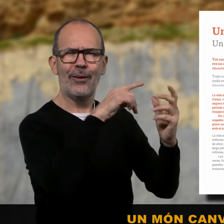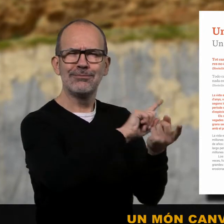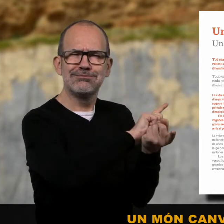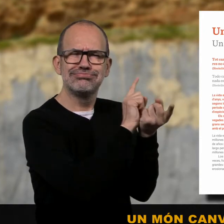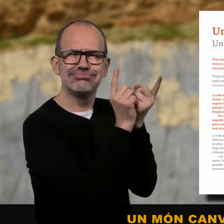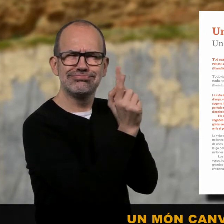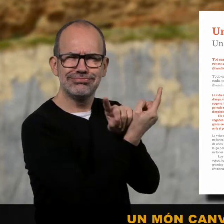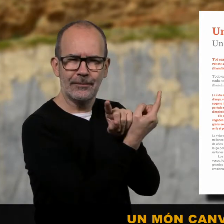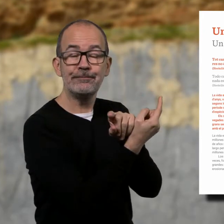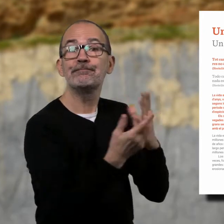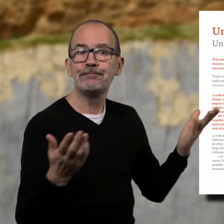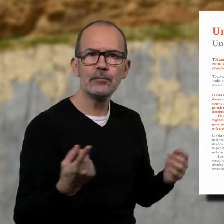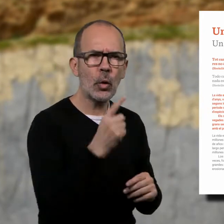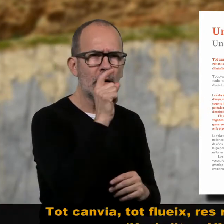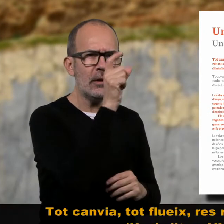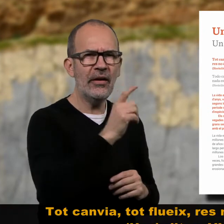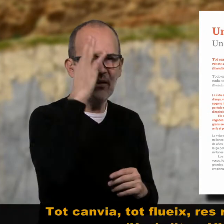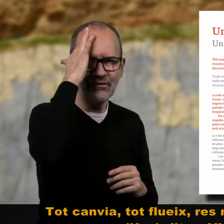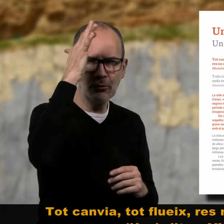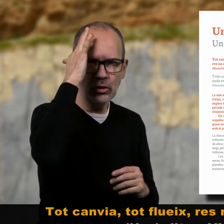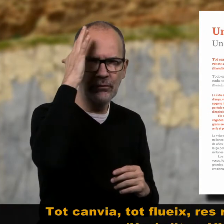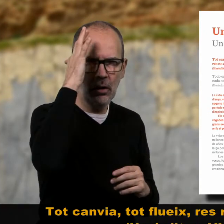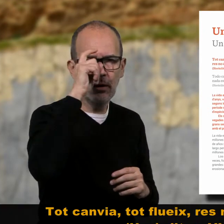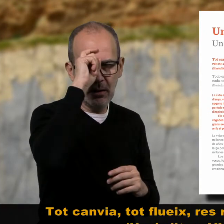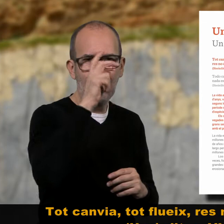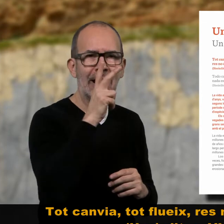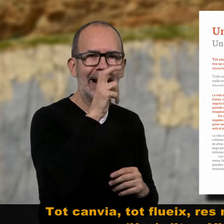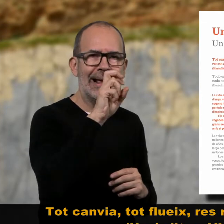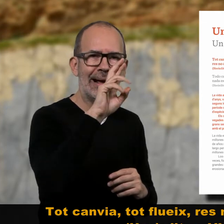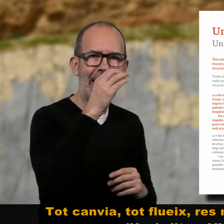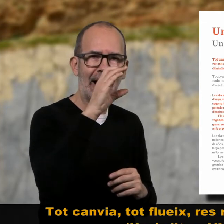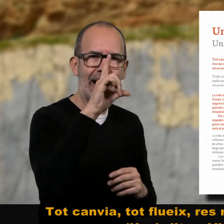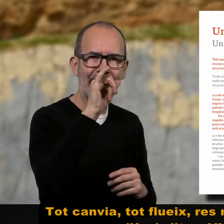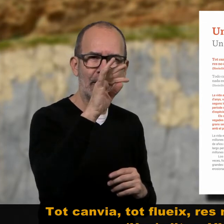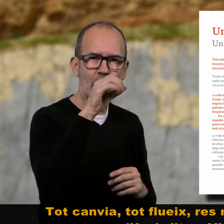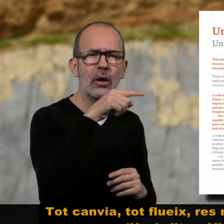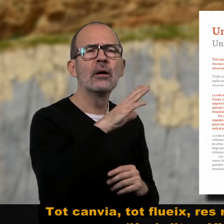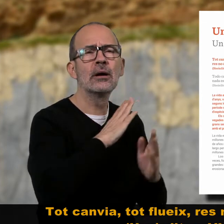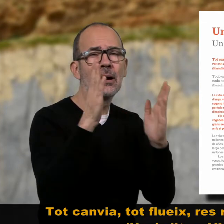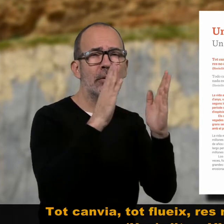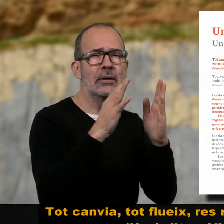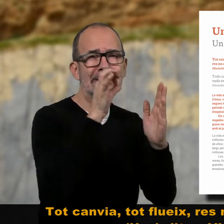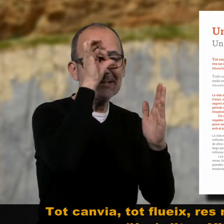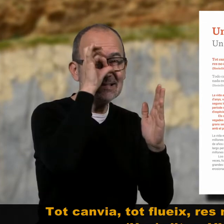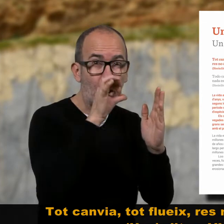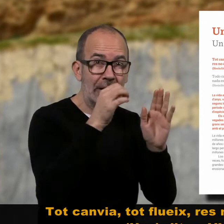Un món canviant. Tot canvia, tot flueix, res no és permanent.